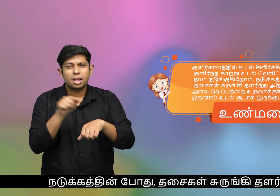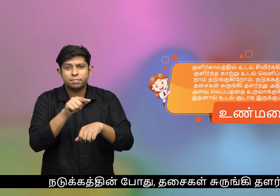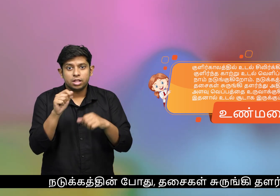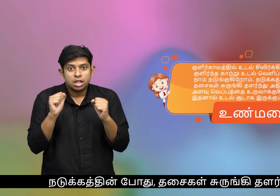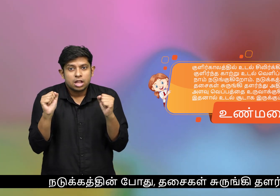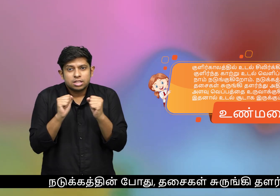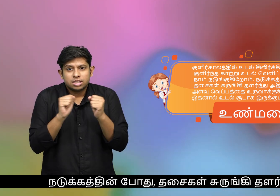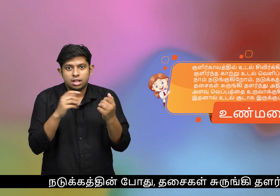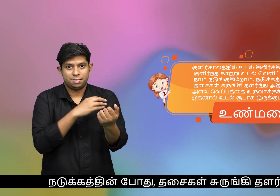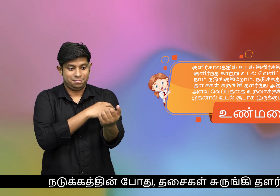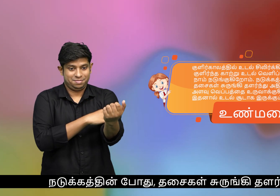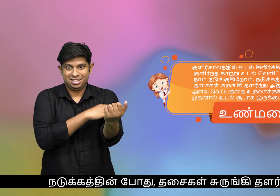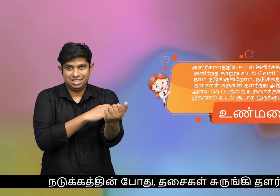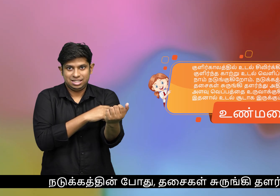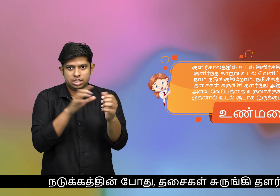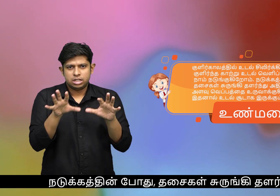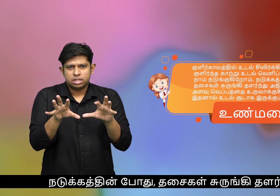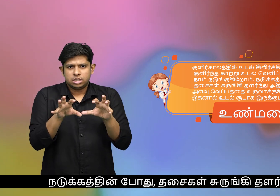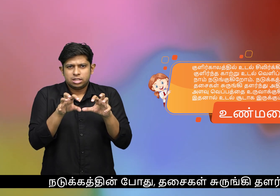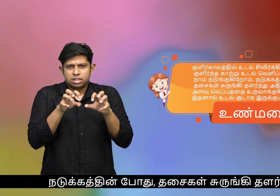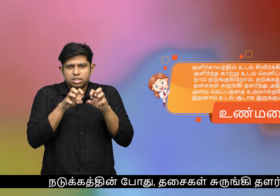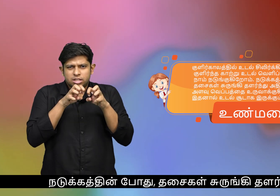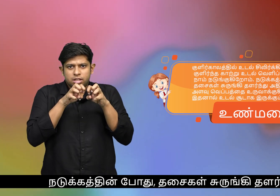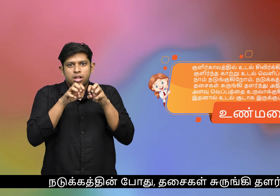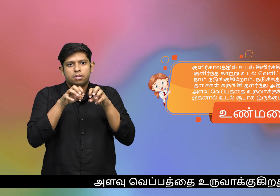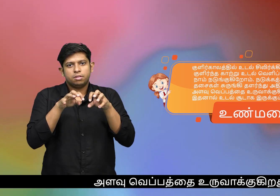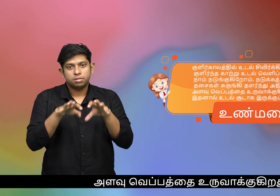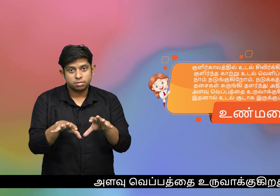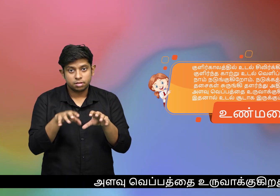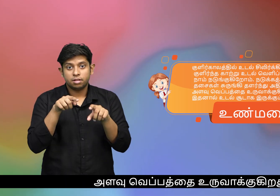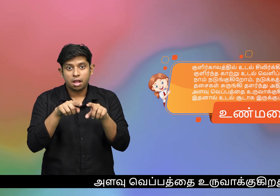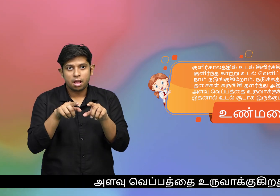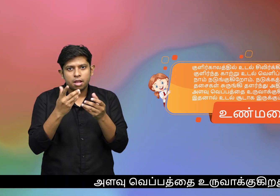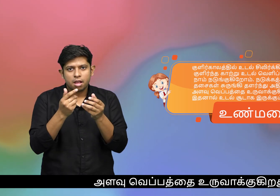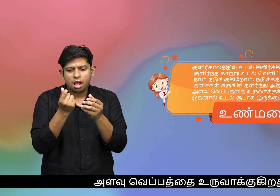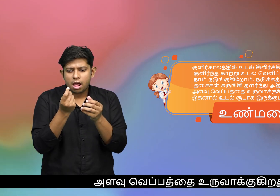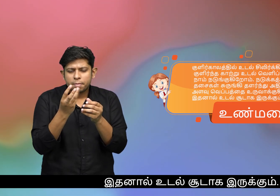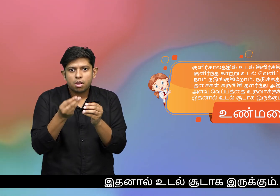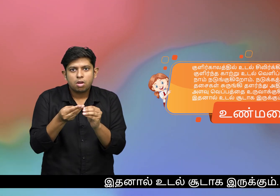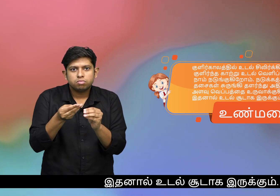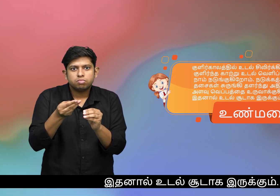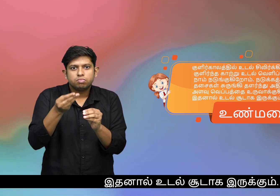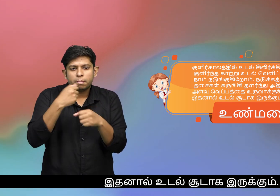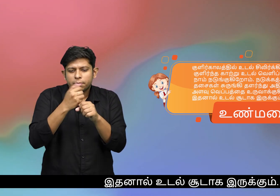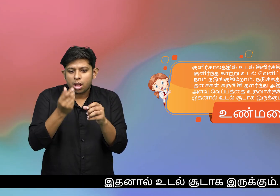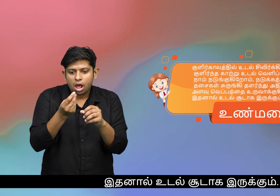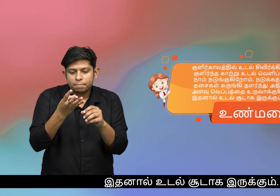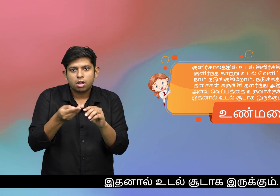நடுக்கத்தின் போது தசைகள் சுருங்கி தளர்ந்து அதிக அளவு வெப்பத்தை உருவாக்குகிறது. இதனால் உடல் சூடாக இருக்கும்.